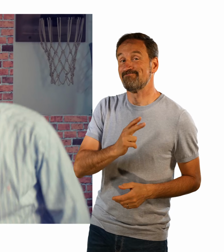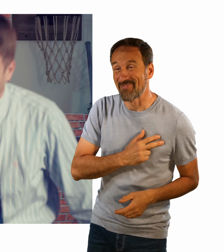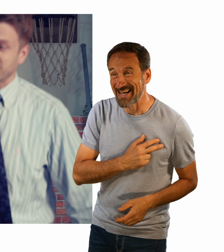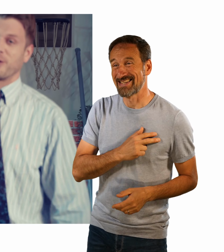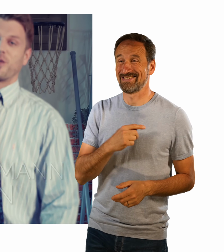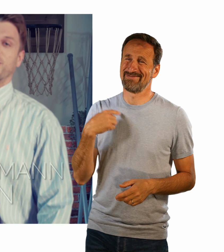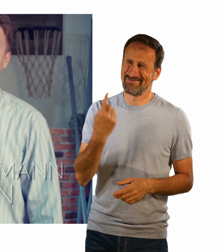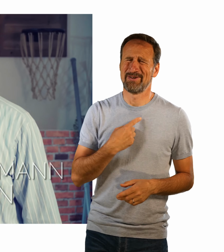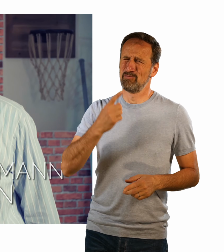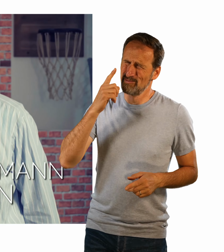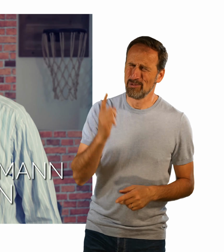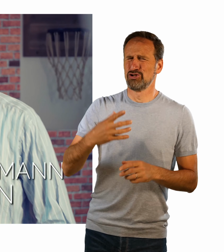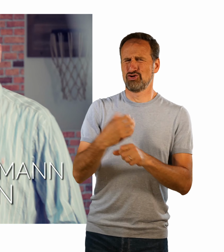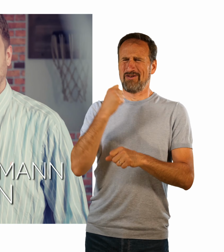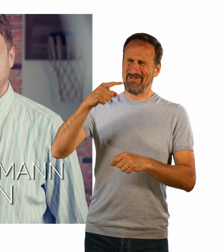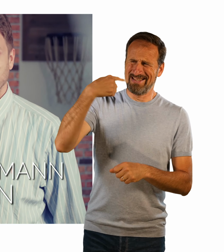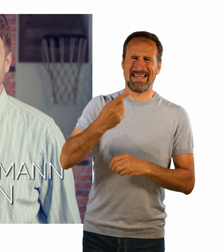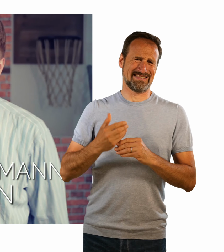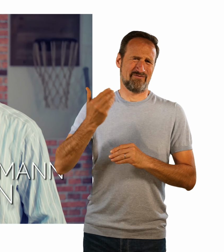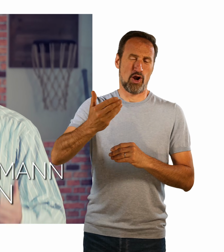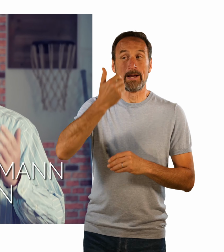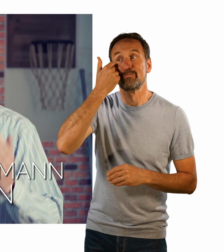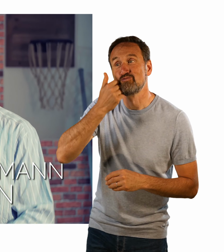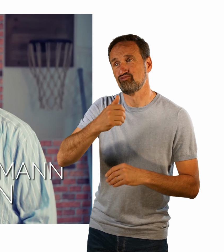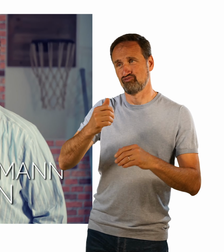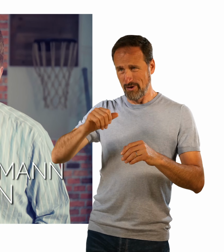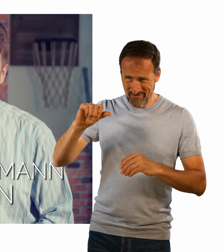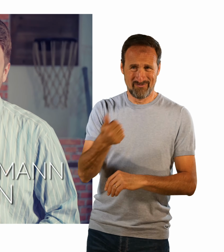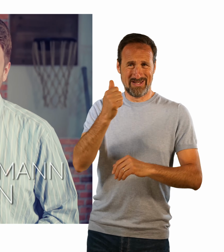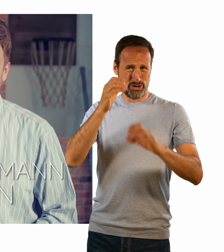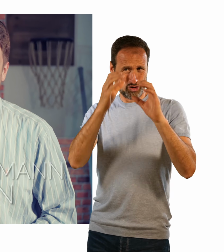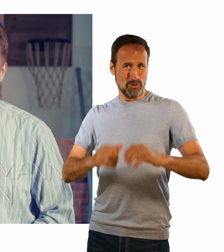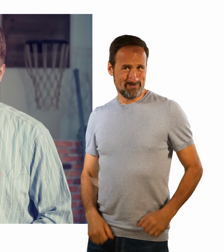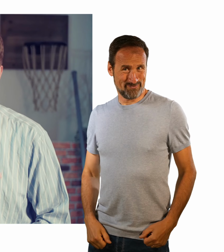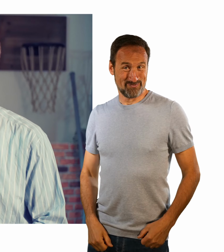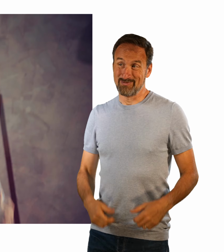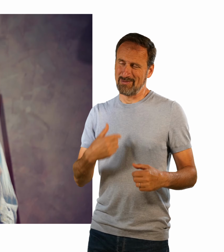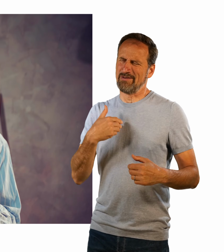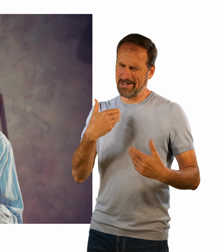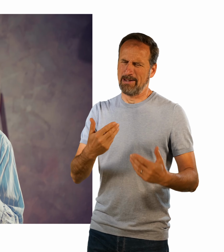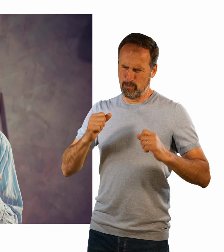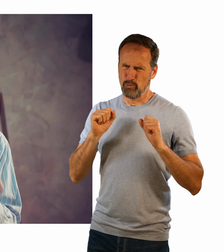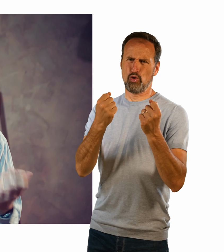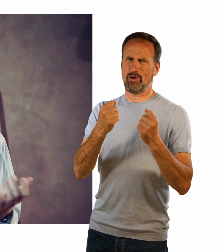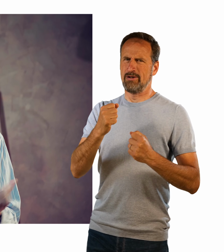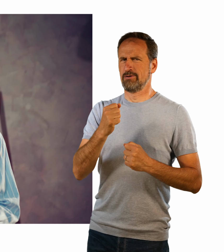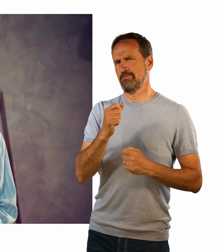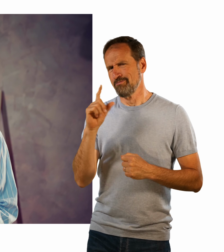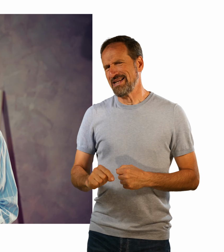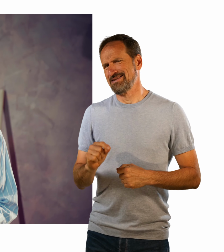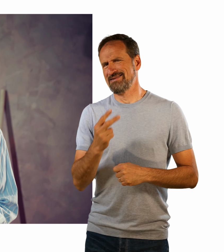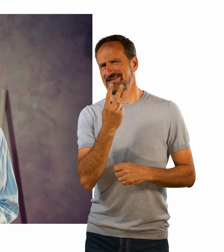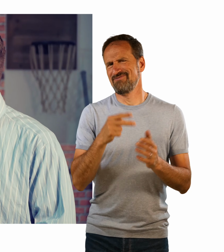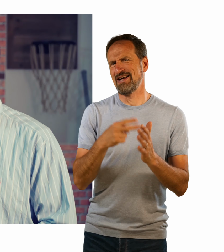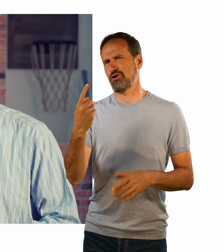Und wir sind euch wirklich schuldig, die nächste Folge zu gewinnen. Deswegen schaltet unbedingt wieder ein. Da geben wir uns richtig Mühe, um mindestens